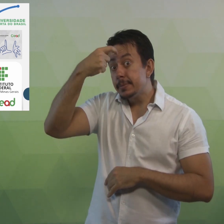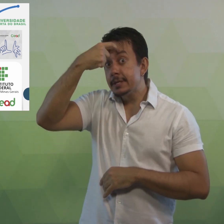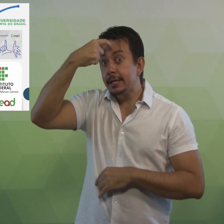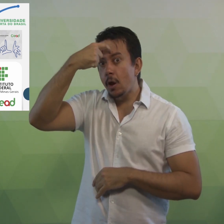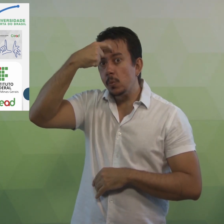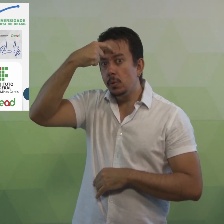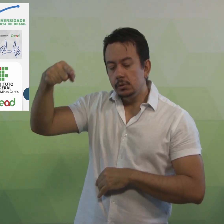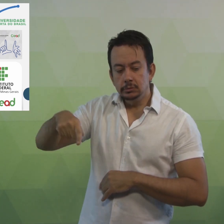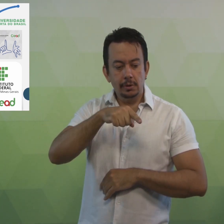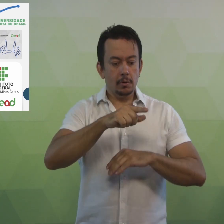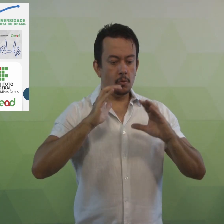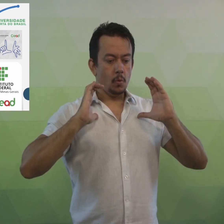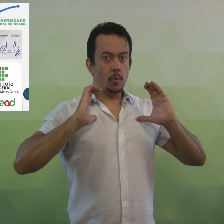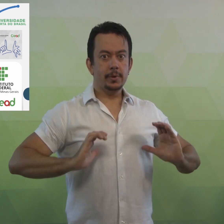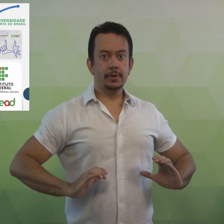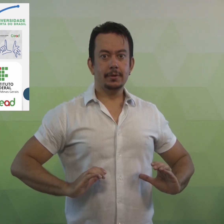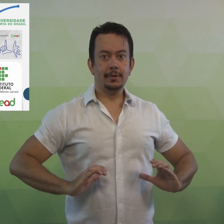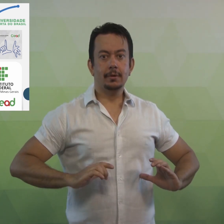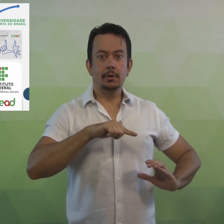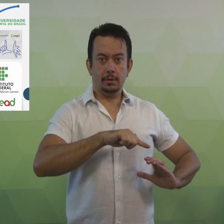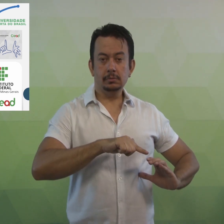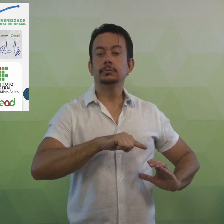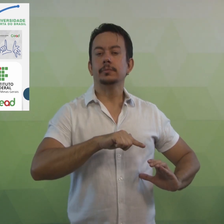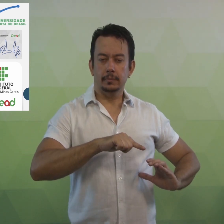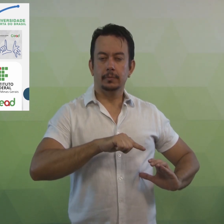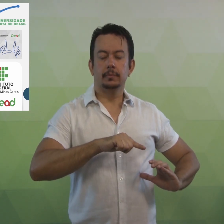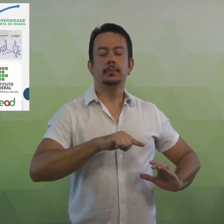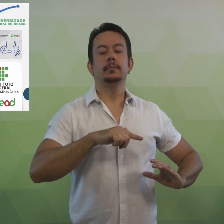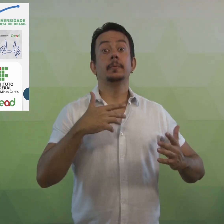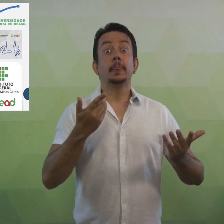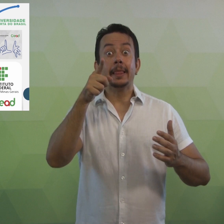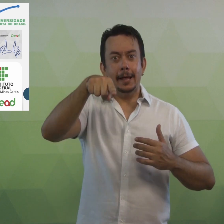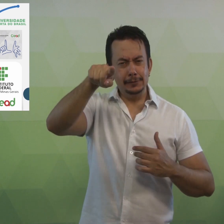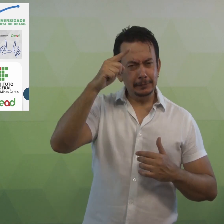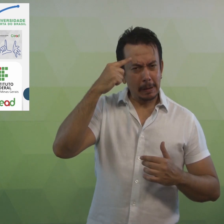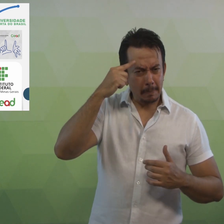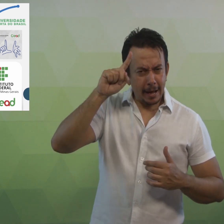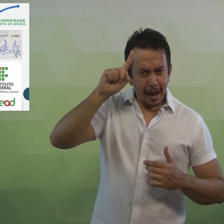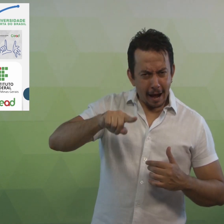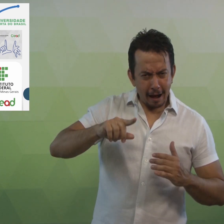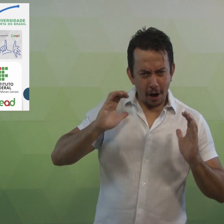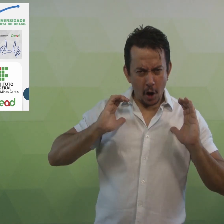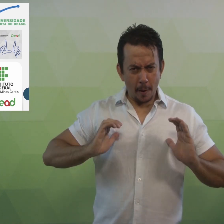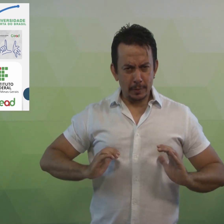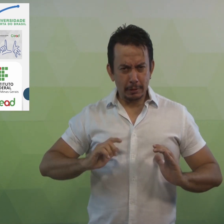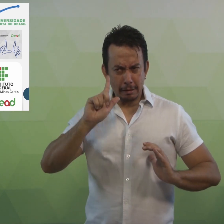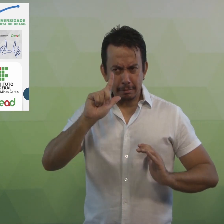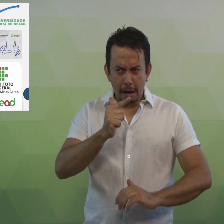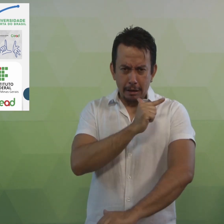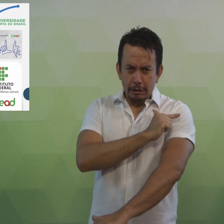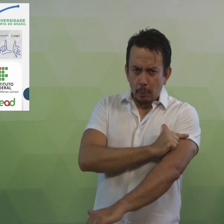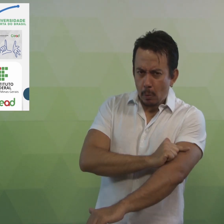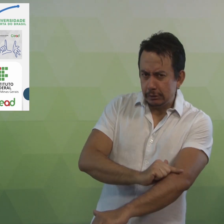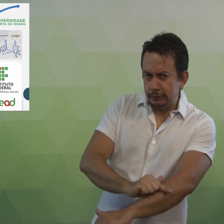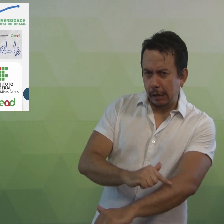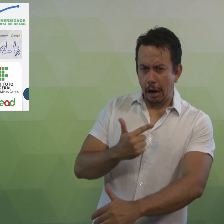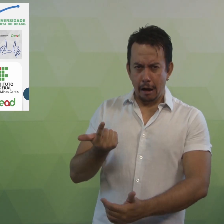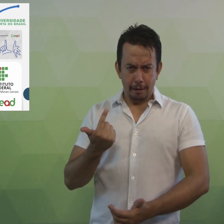foco é essas duas áreas, a mentalista e a comportamentalista. E vocês pensam, então, que